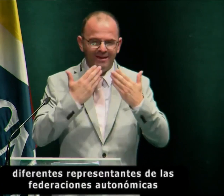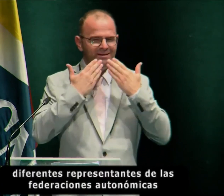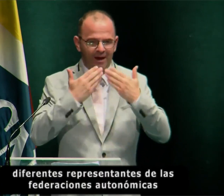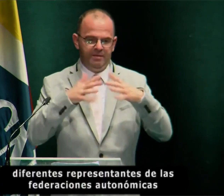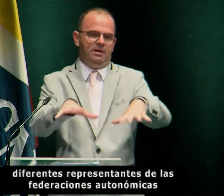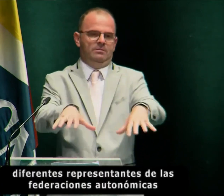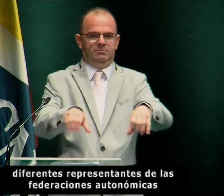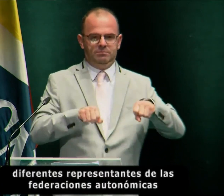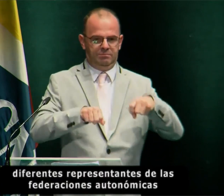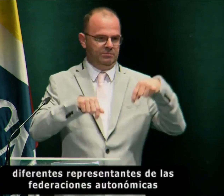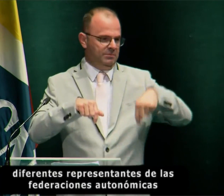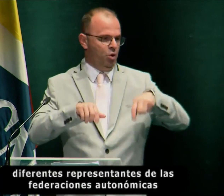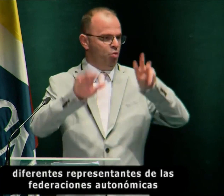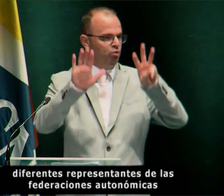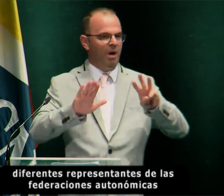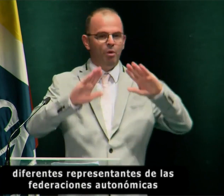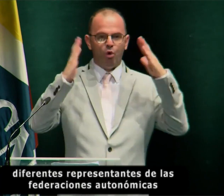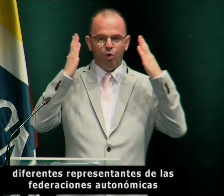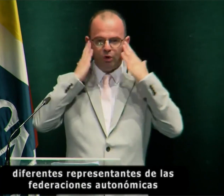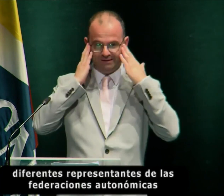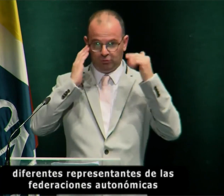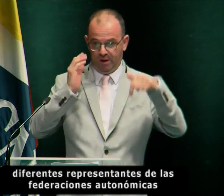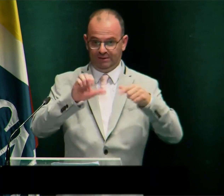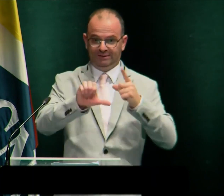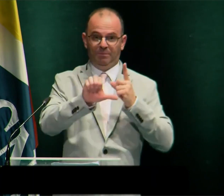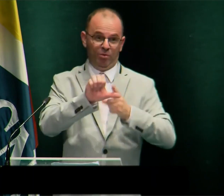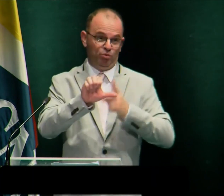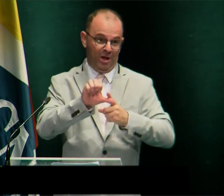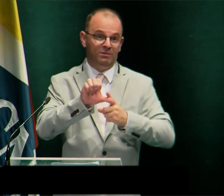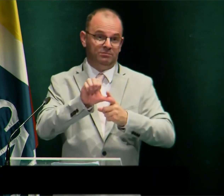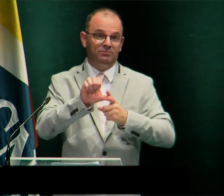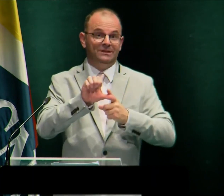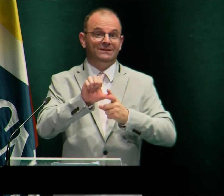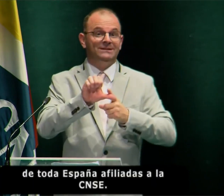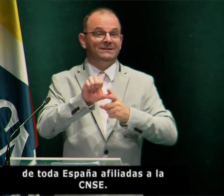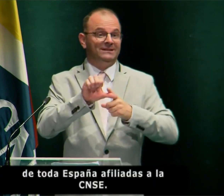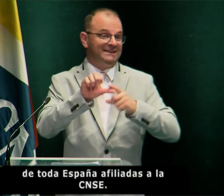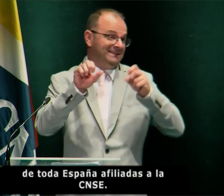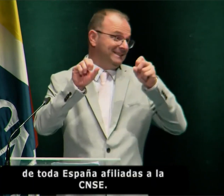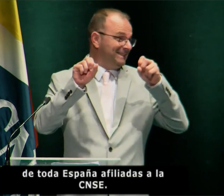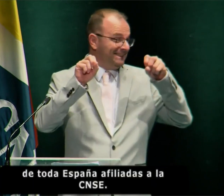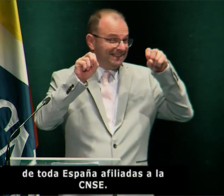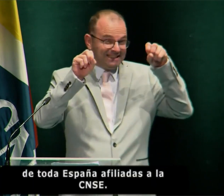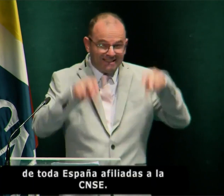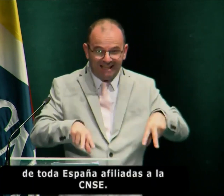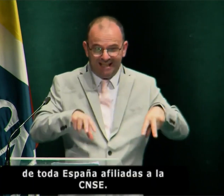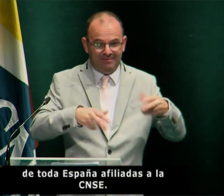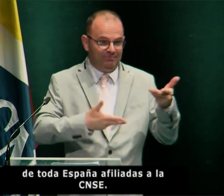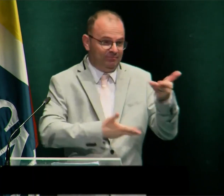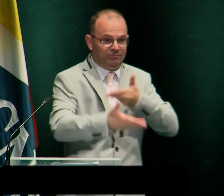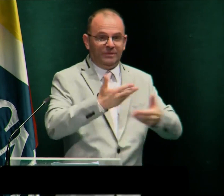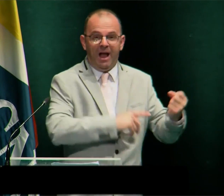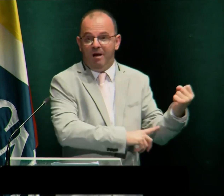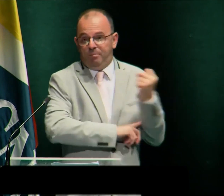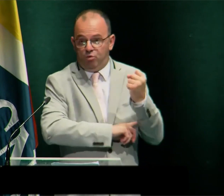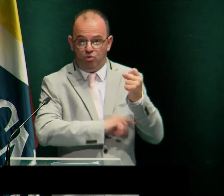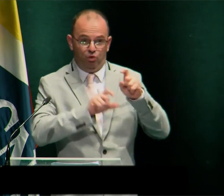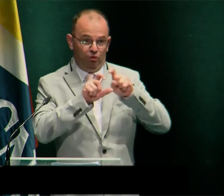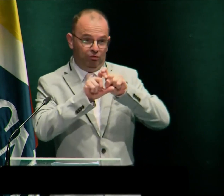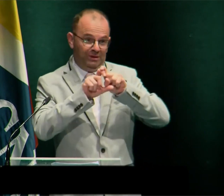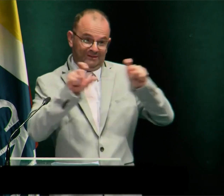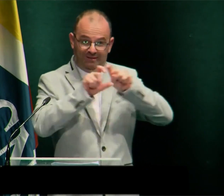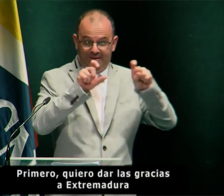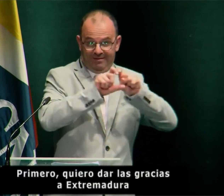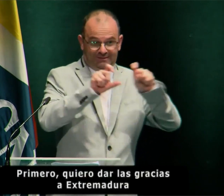Lo primero, para empezar, quiero dar las gracias a Extremadura por acoger hoy el 8º Congreso.